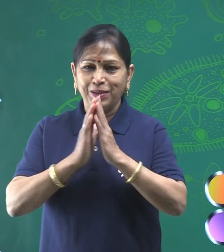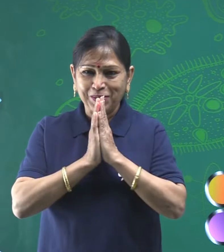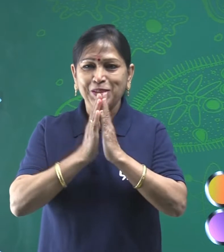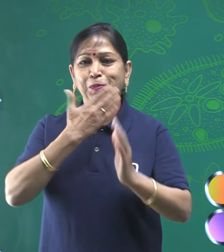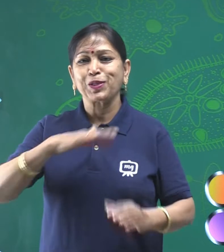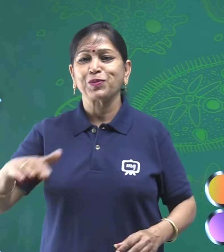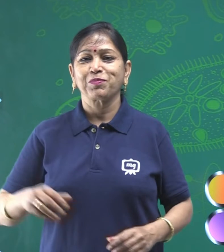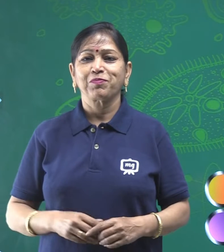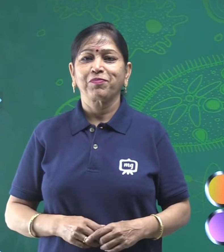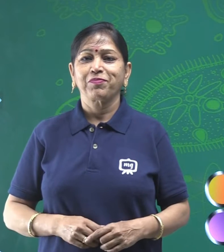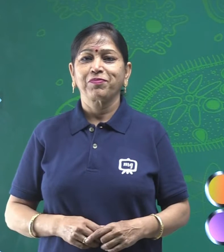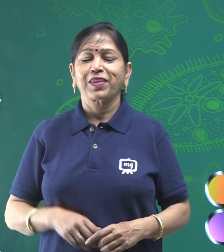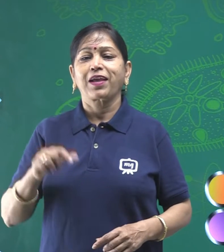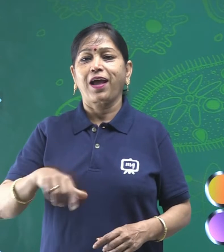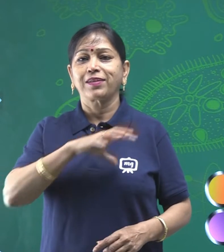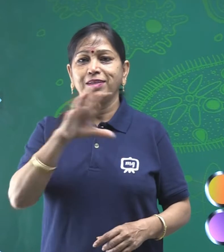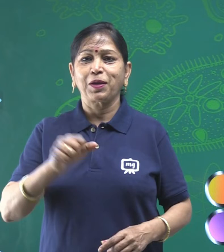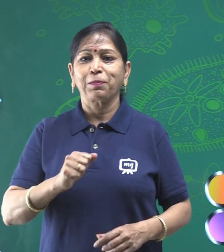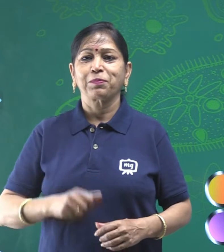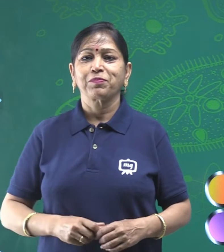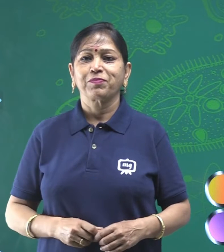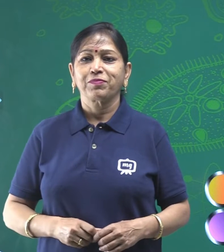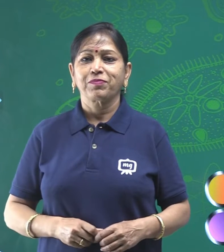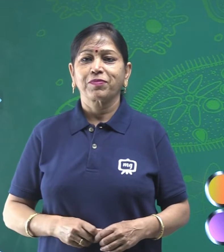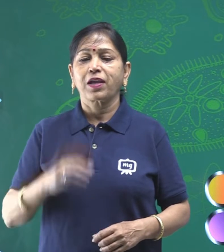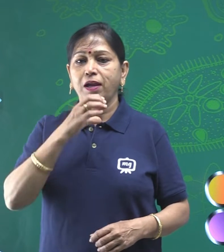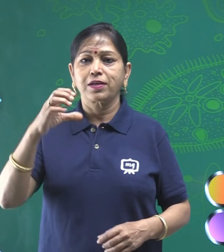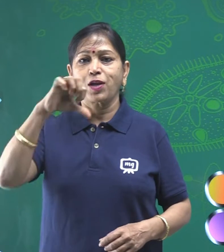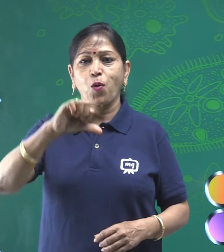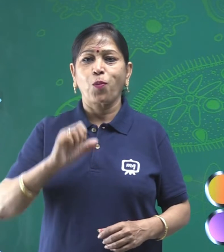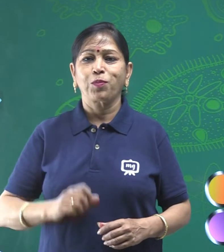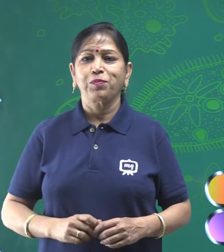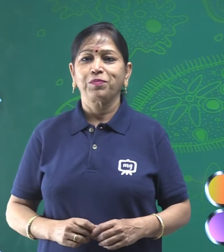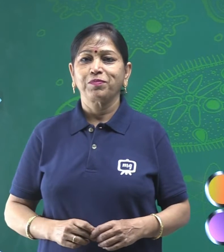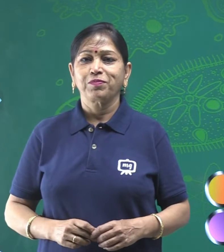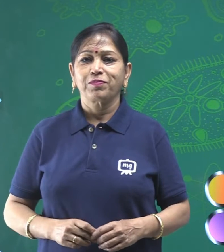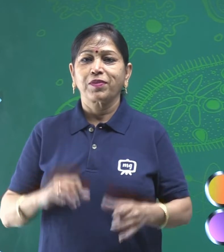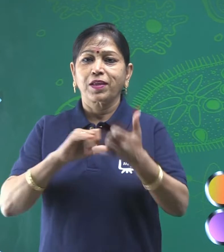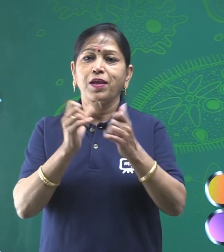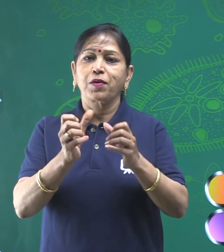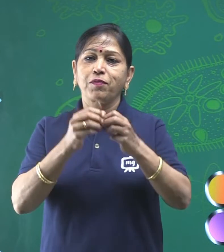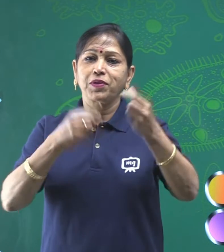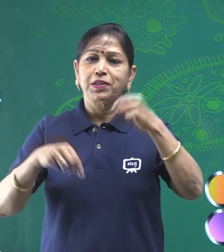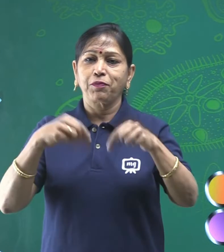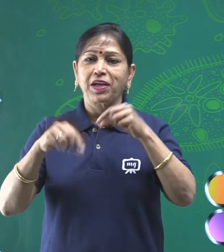नमस्ते बच्चों। आज हम कक्षा 9 विषय